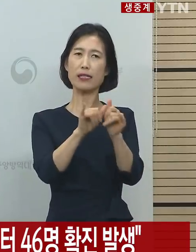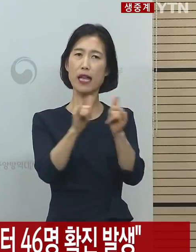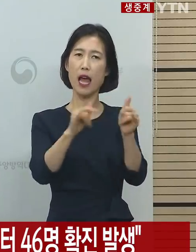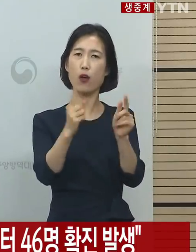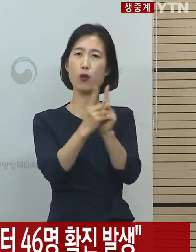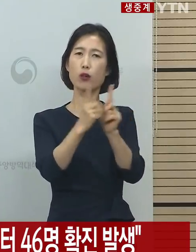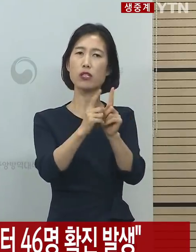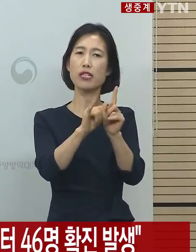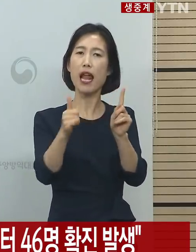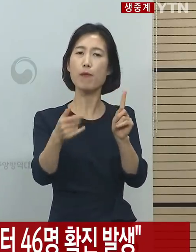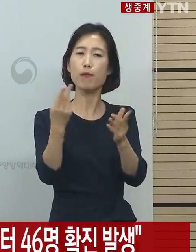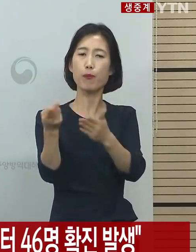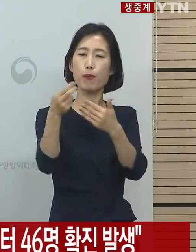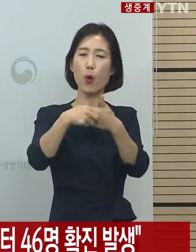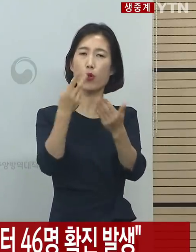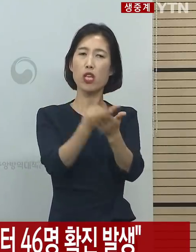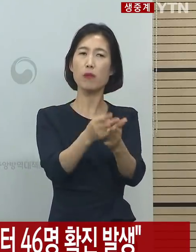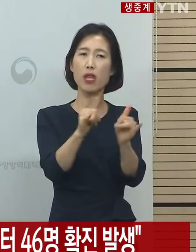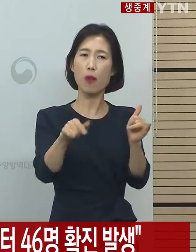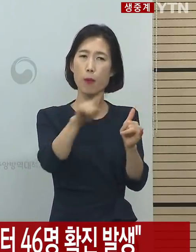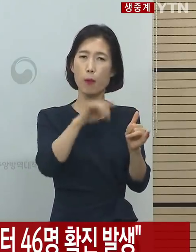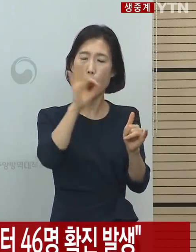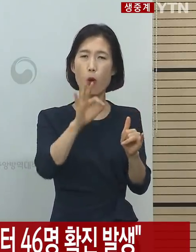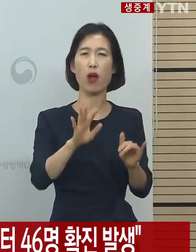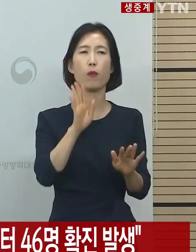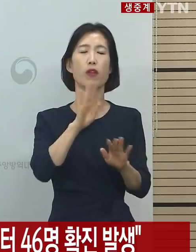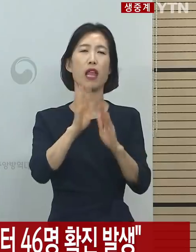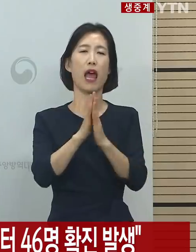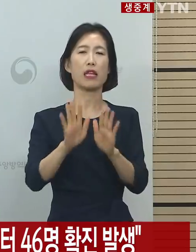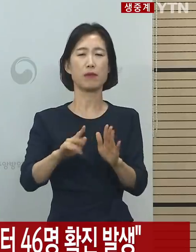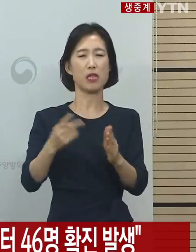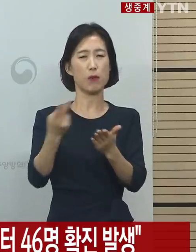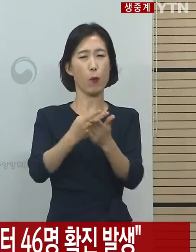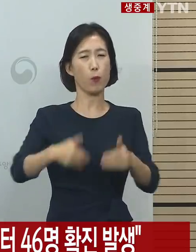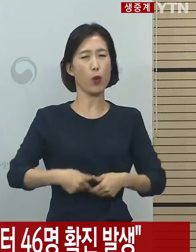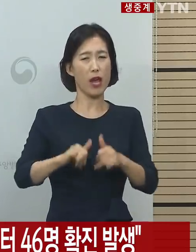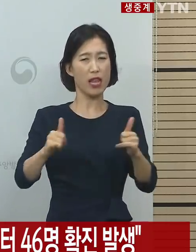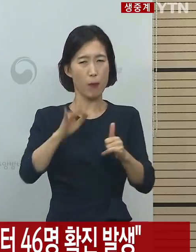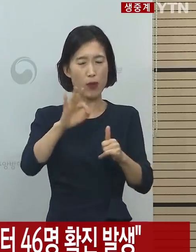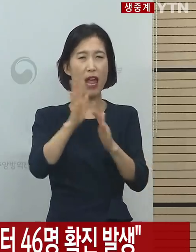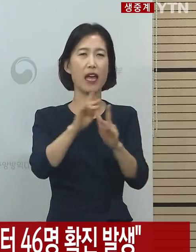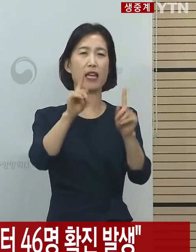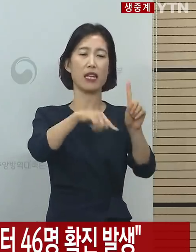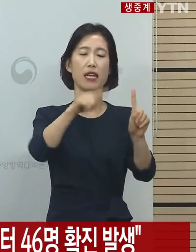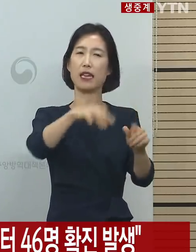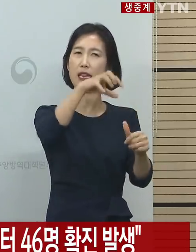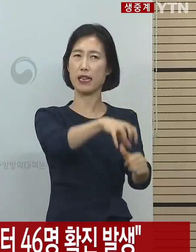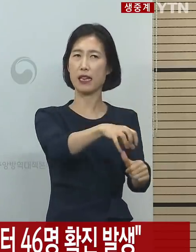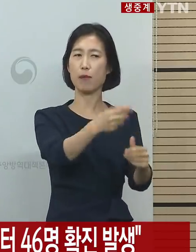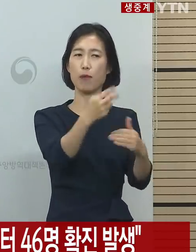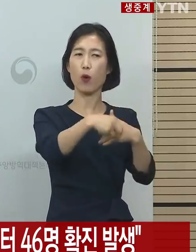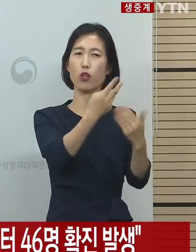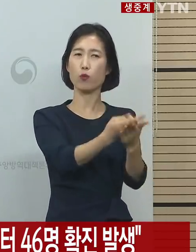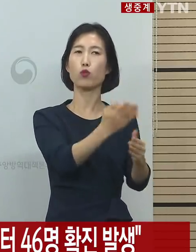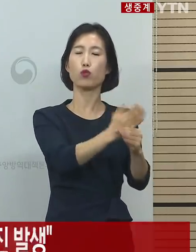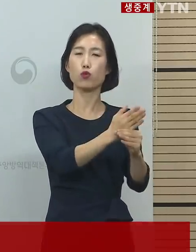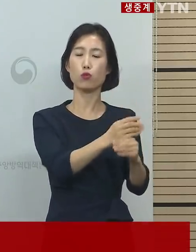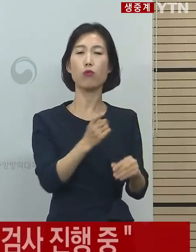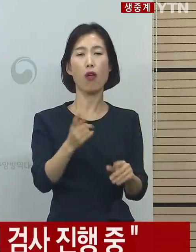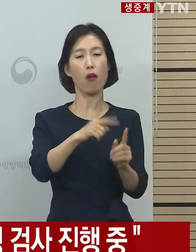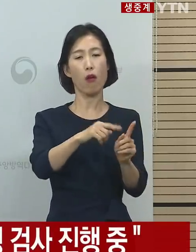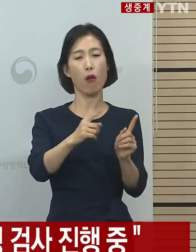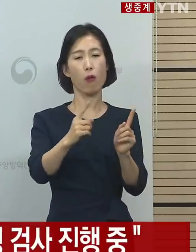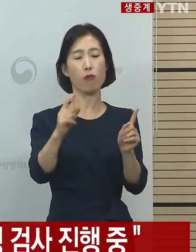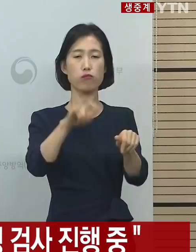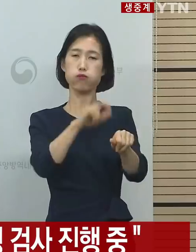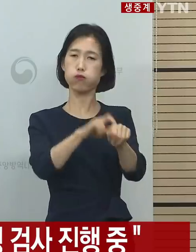있었던 입원 환자 중 입원이 필요한 환자는 현재 1인실 격리 중이며, 확진자와 접촉력이 있으나 퇴원이 가능한